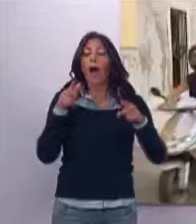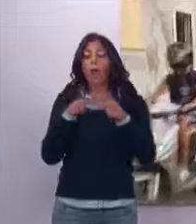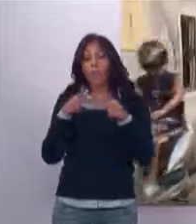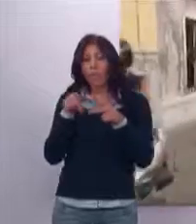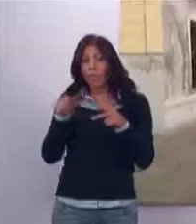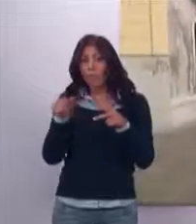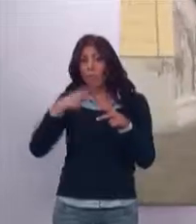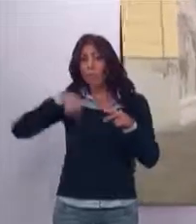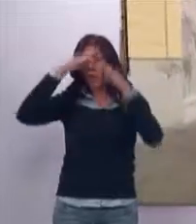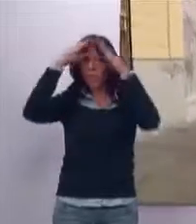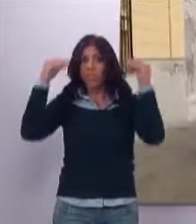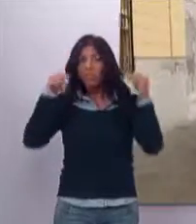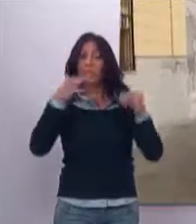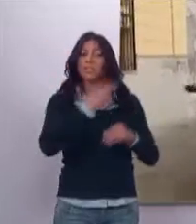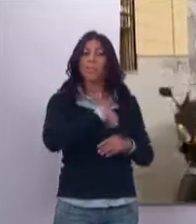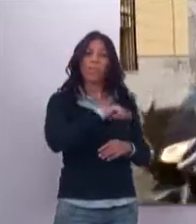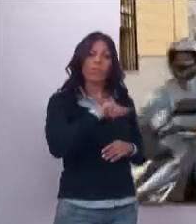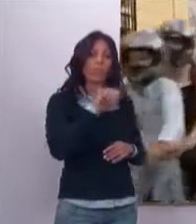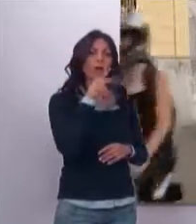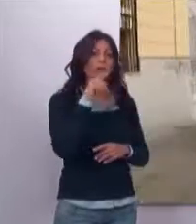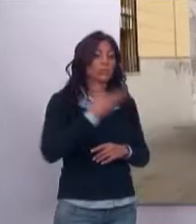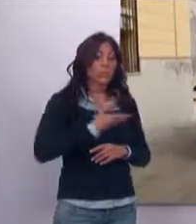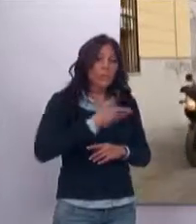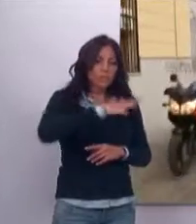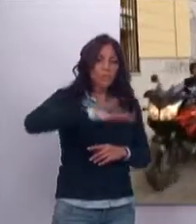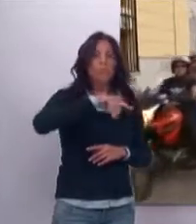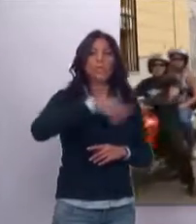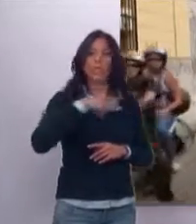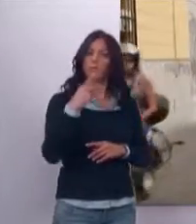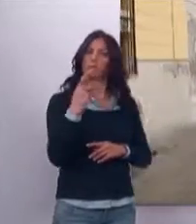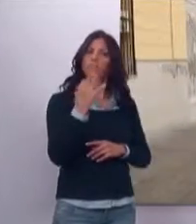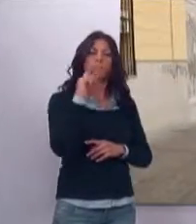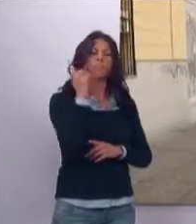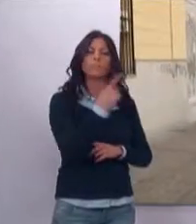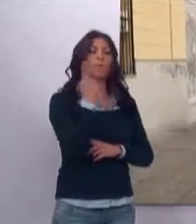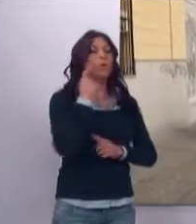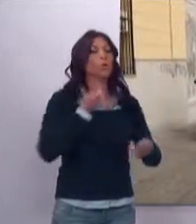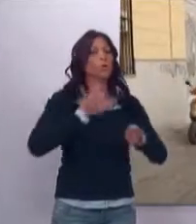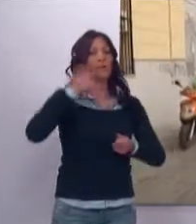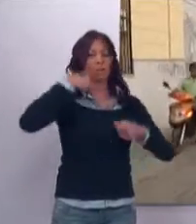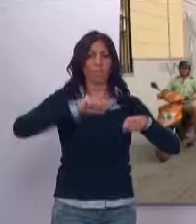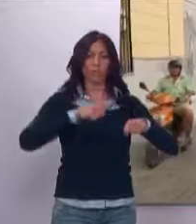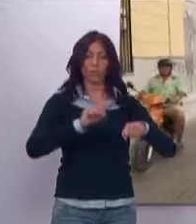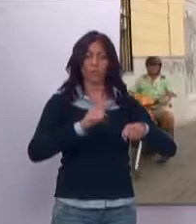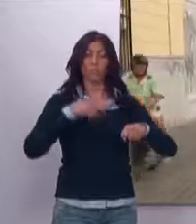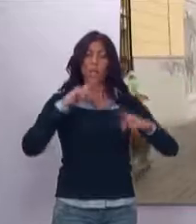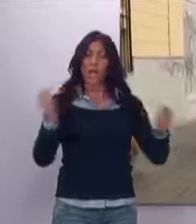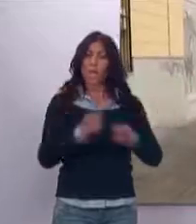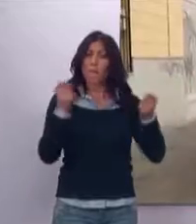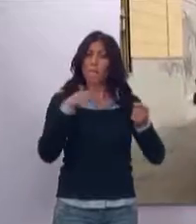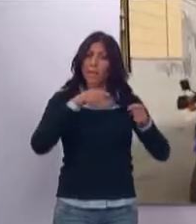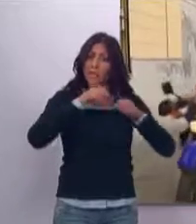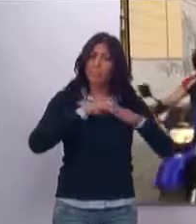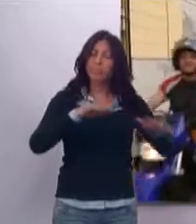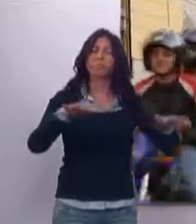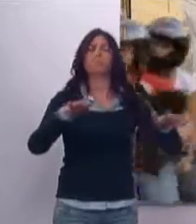de la agrupación de tráfico de la Guardia Civil como de la policía local de los ayuntamientos llevará a cabo el control de motos. La